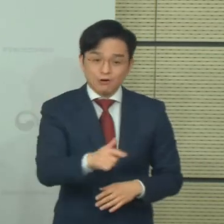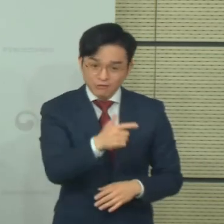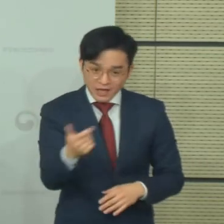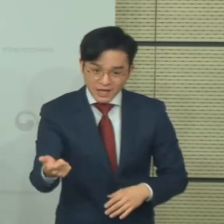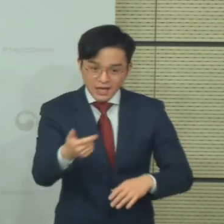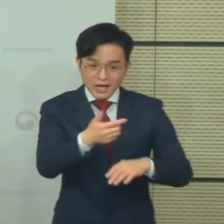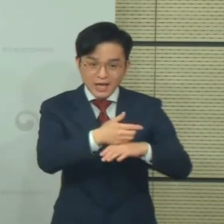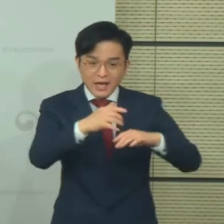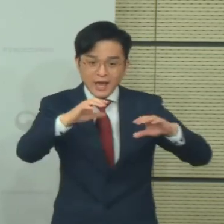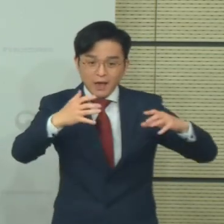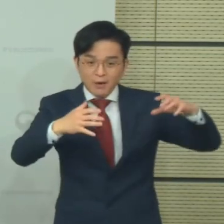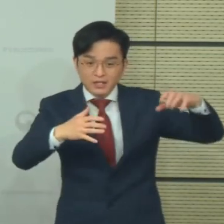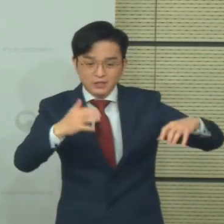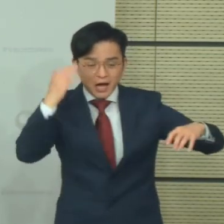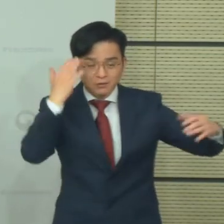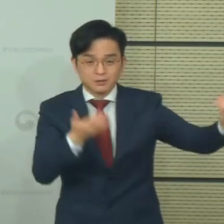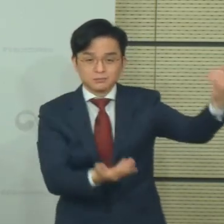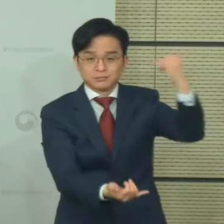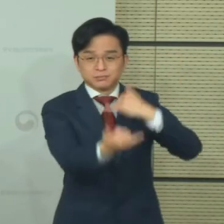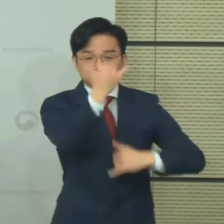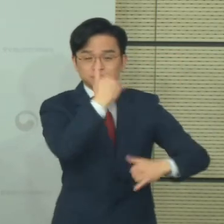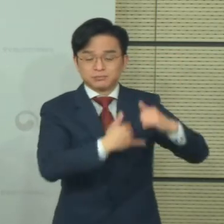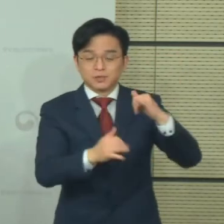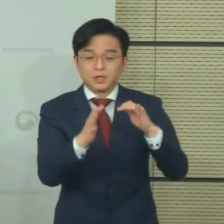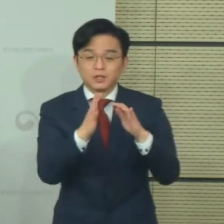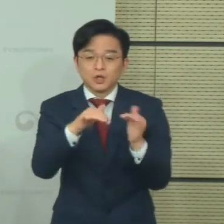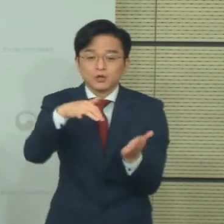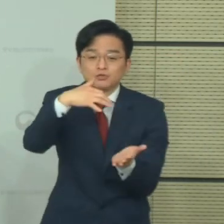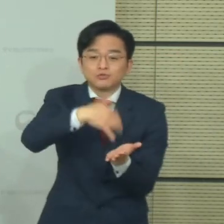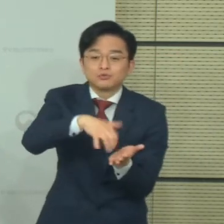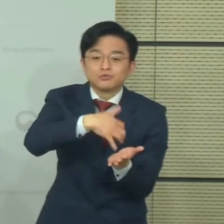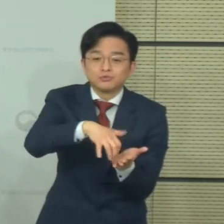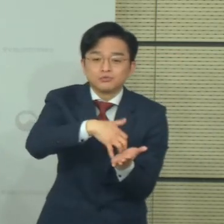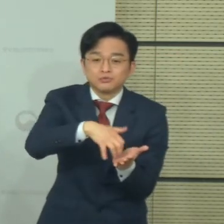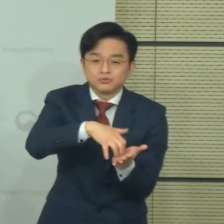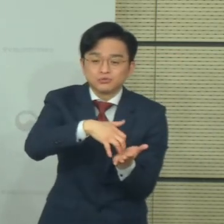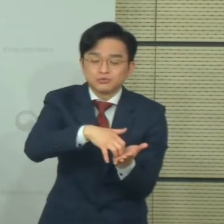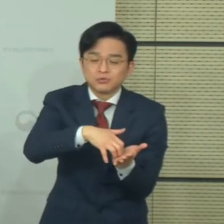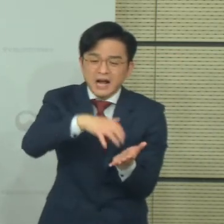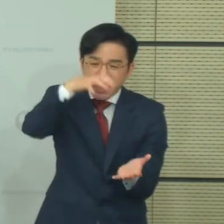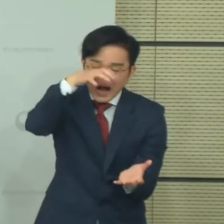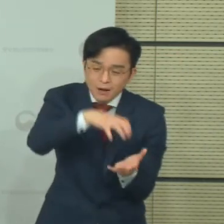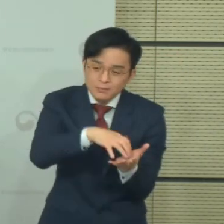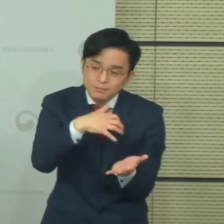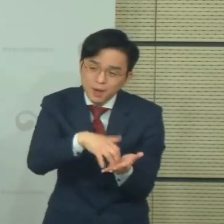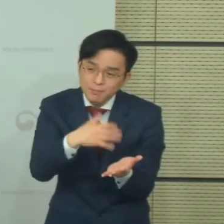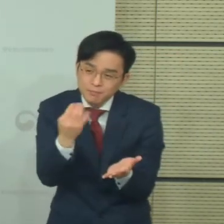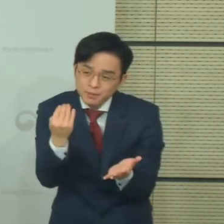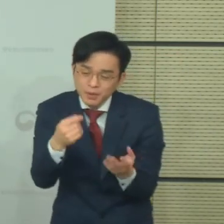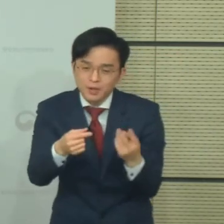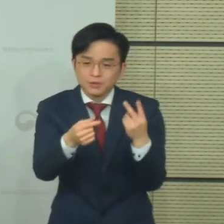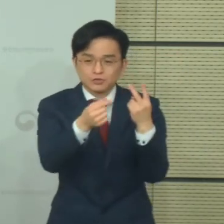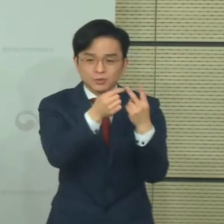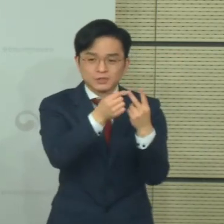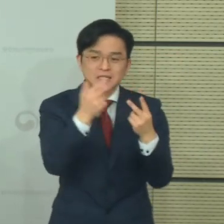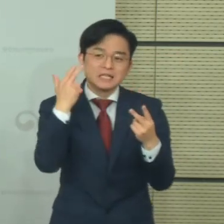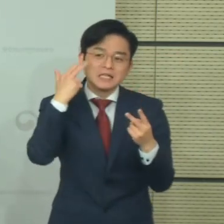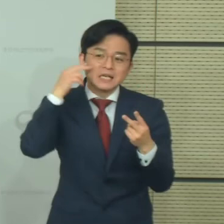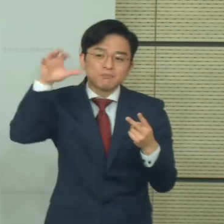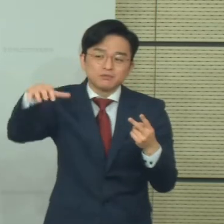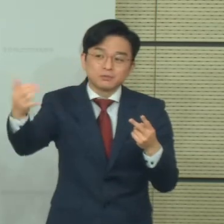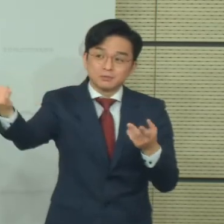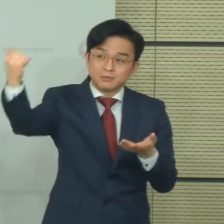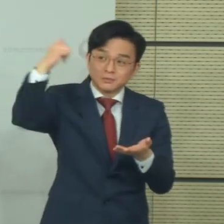수준인지, 특히 미주 지역에서 들어오는 일일 입국자 수가 어느 정도 되는지 답변 부탁드립니다.